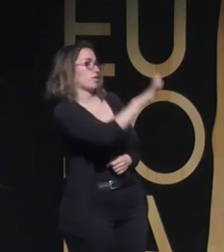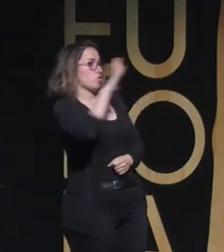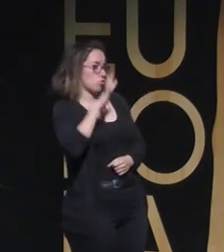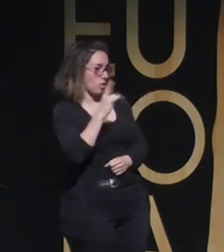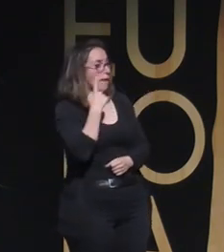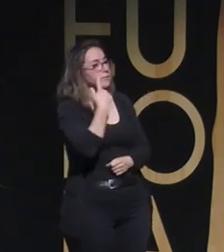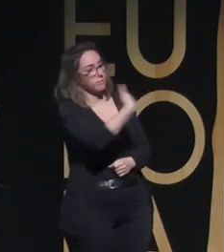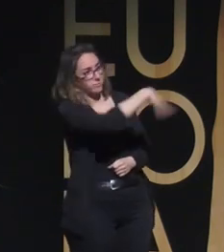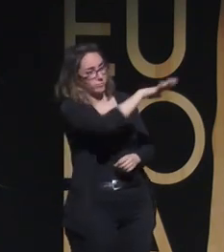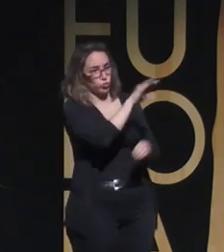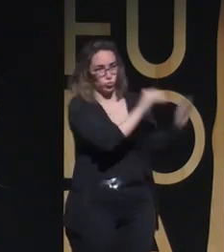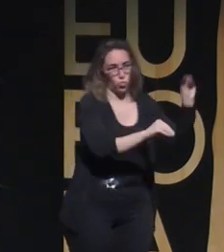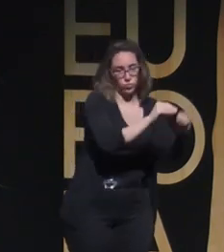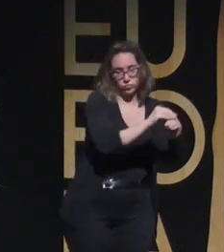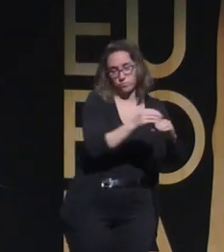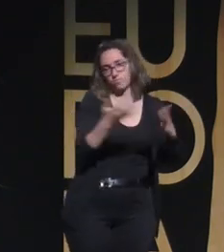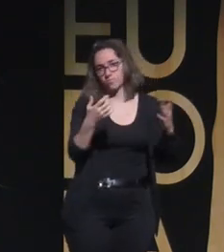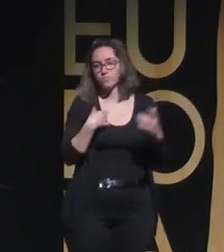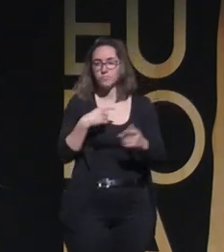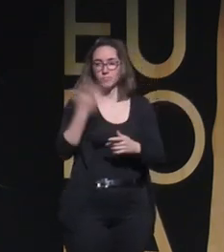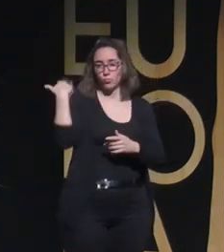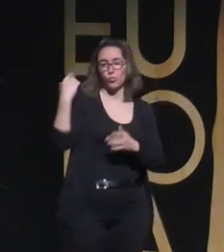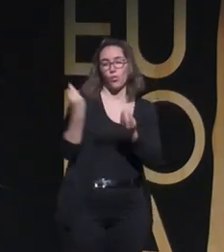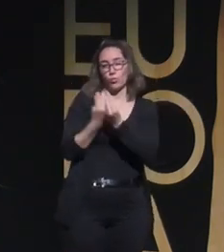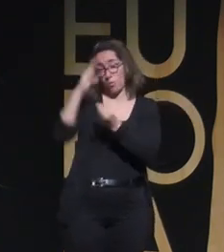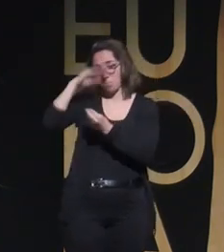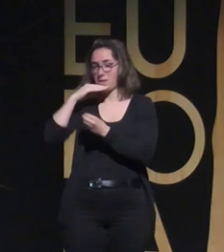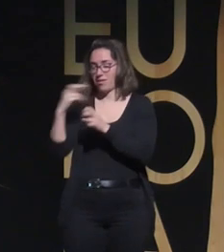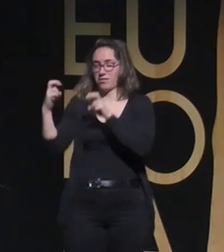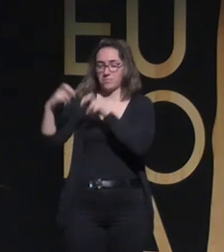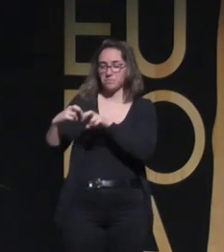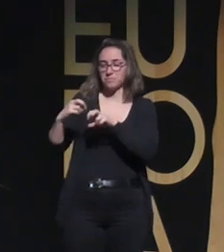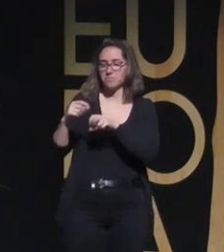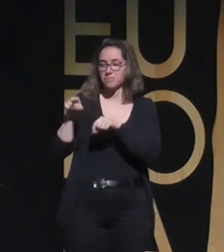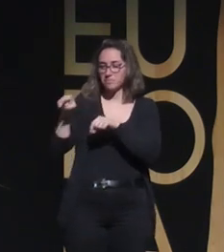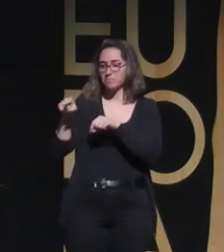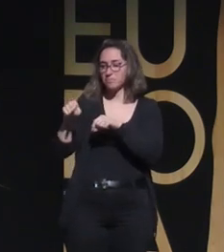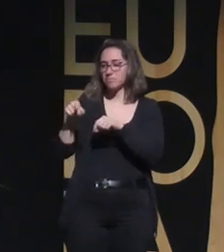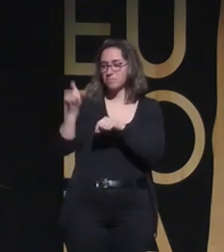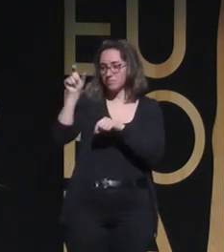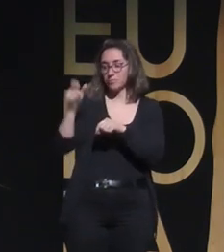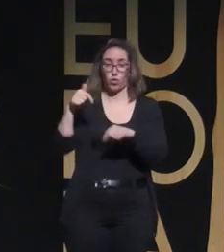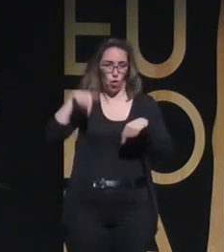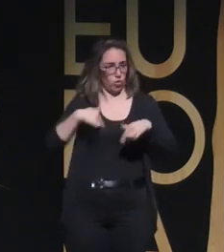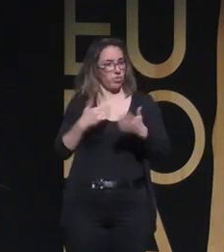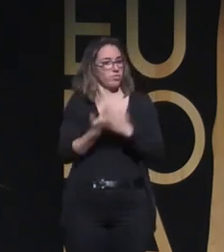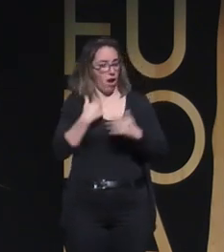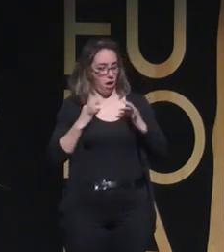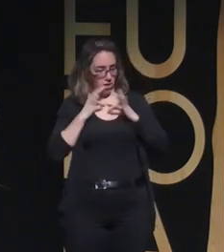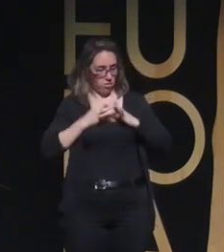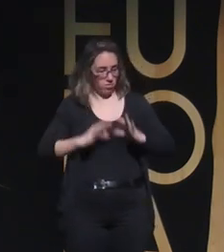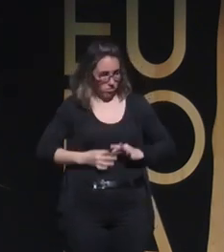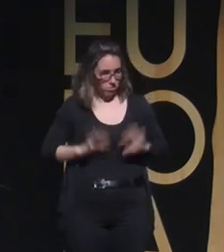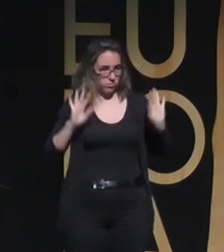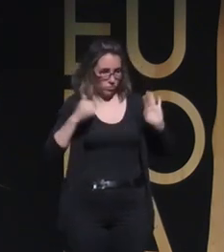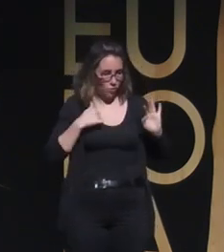me acuerdo con un padre también que tuvo la mala suerte que era un ya, bueno, ya me veis, hoy me he puesto camisa, que eso es bastante raro, pero bueno, hoy